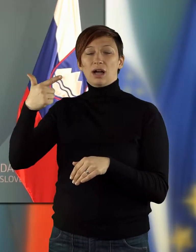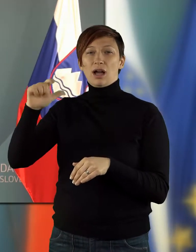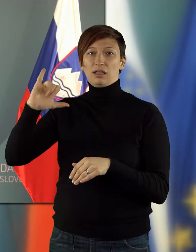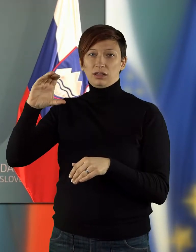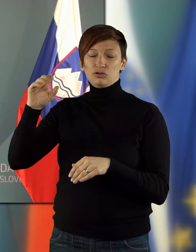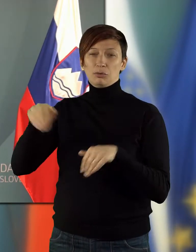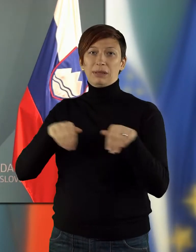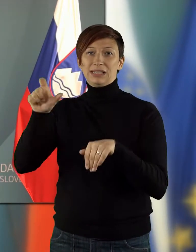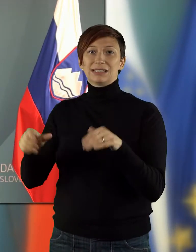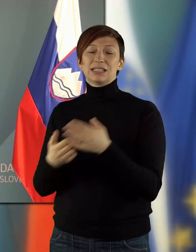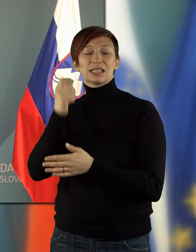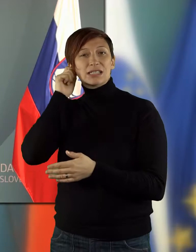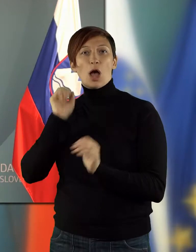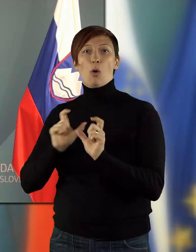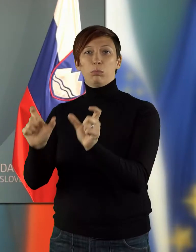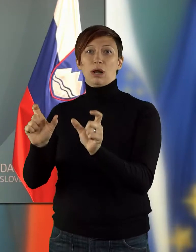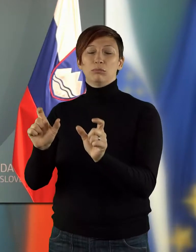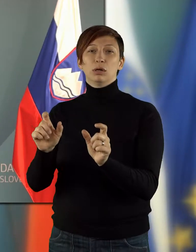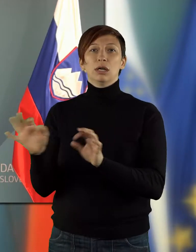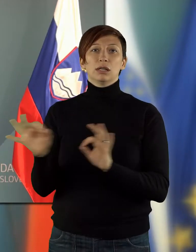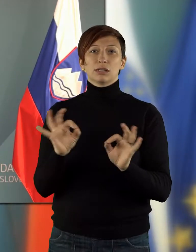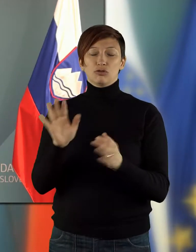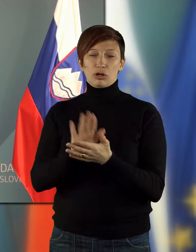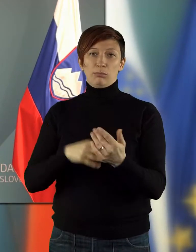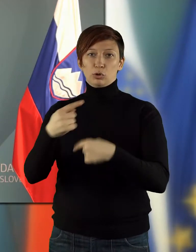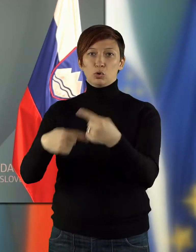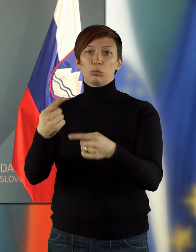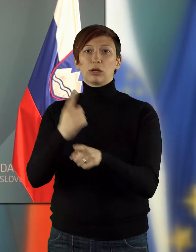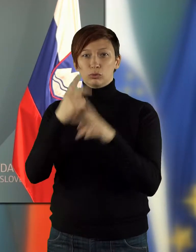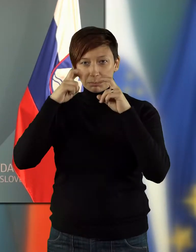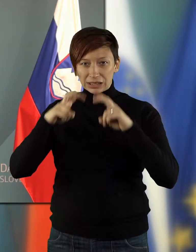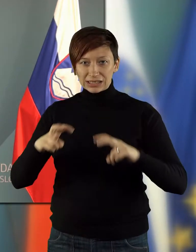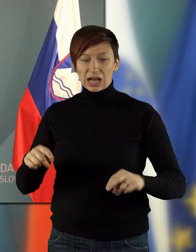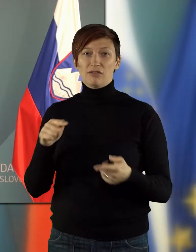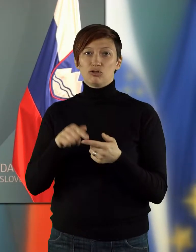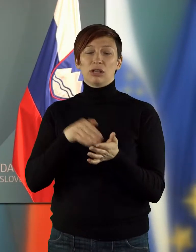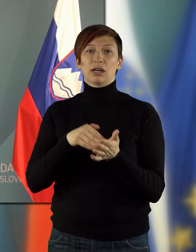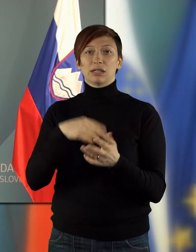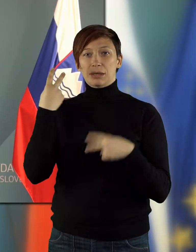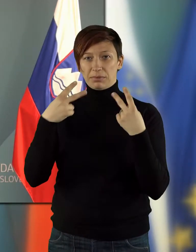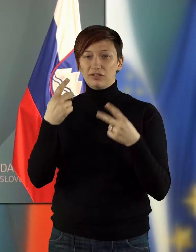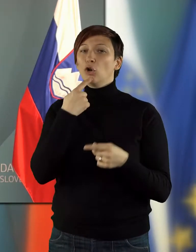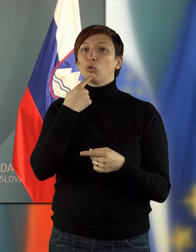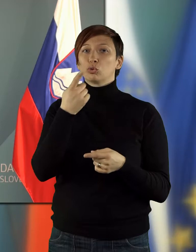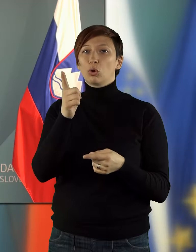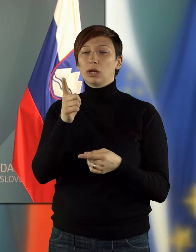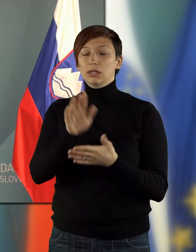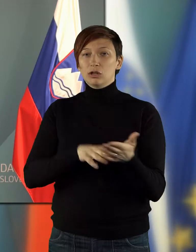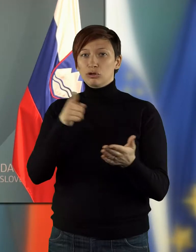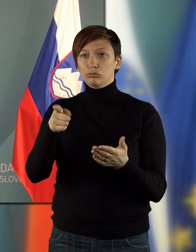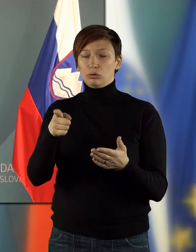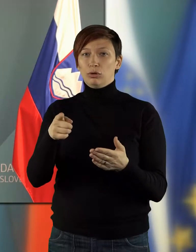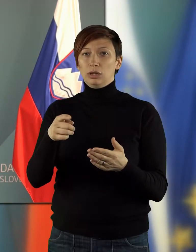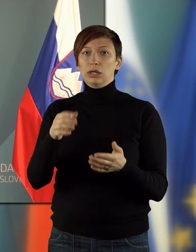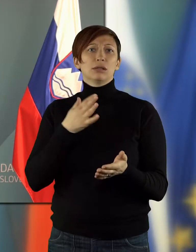Katič, ministrice za obrambo, da v zvezi s tem sproži ustrezne postopke, tudi preiskave, če je potrebno, da se preveri, kdo je